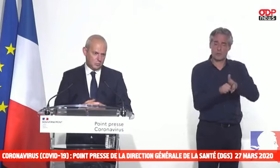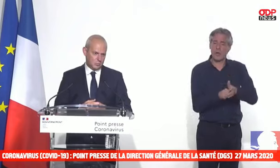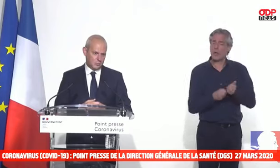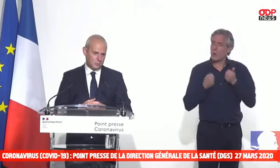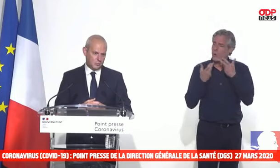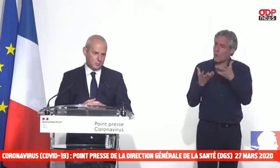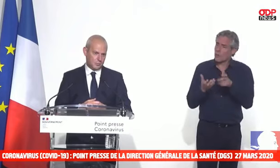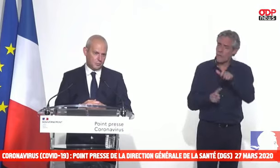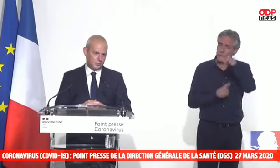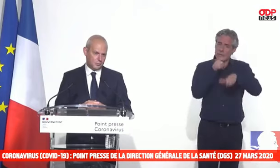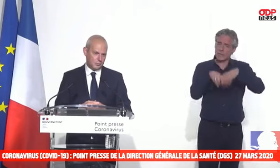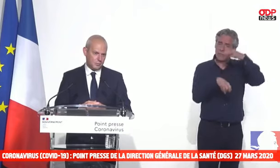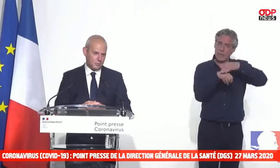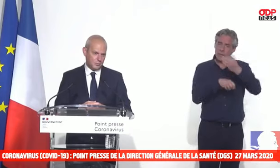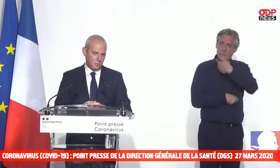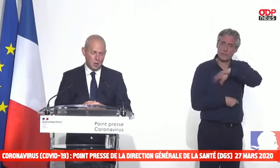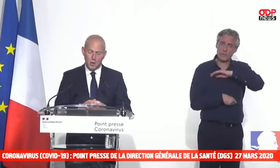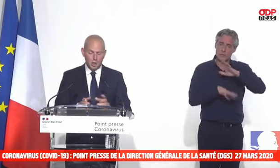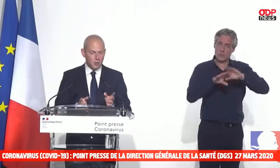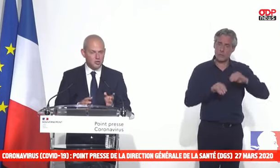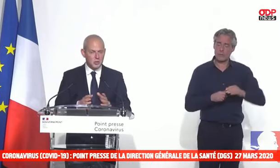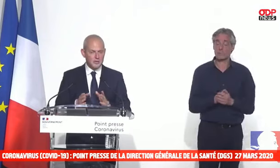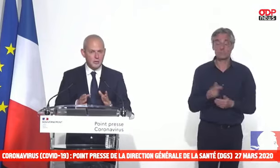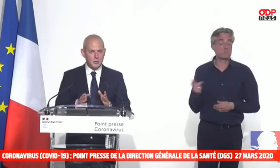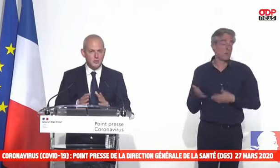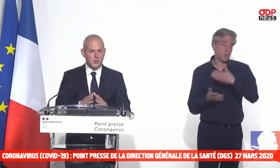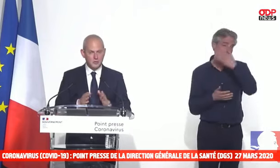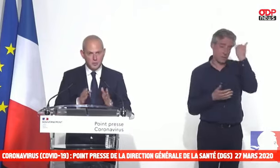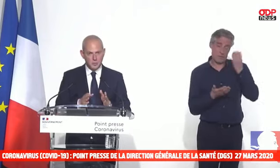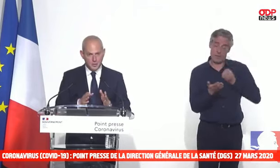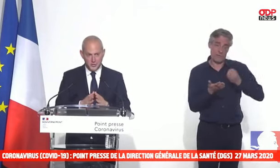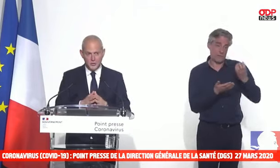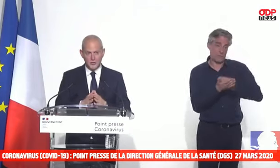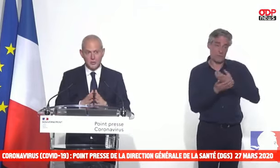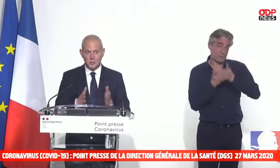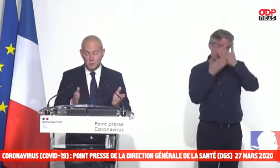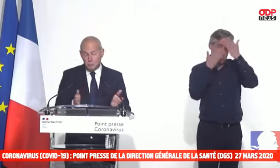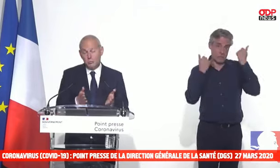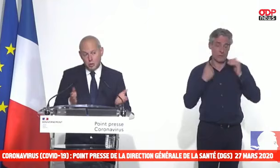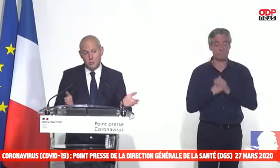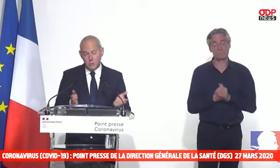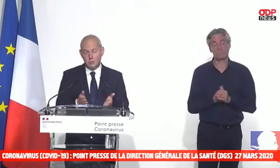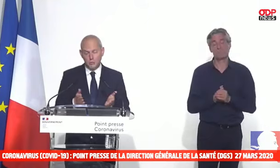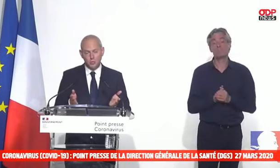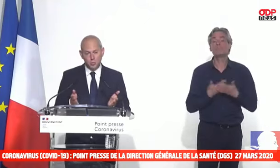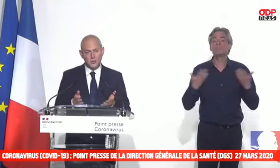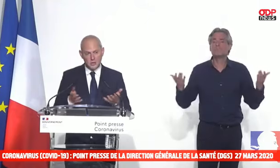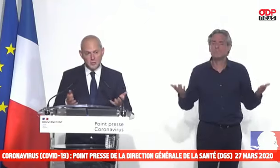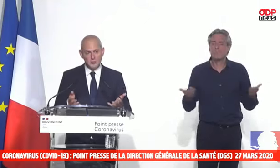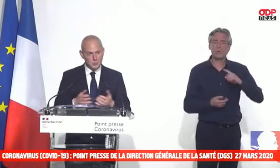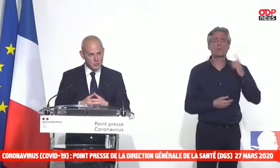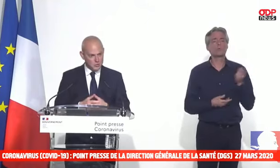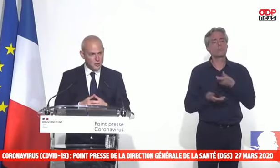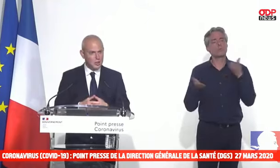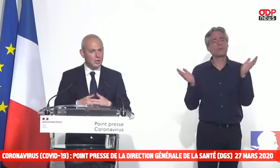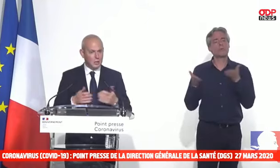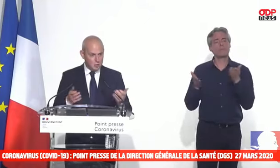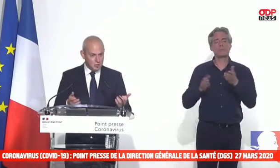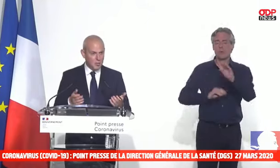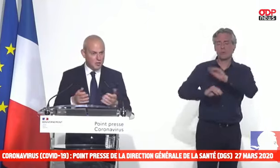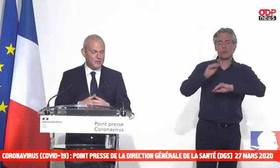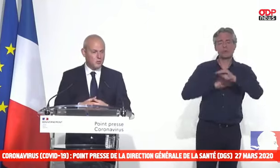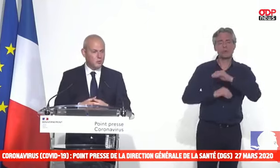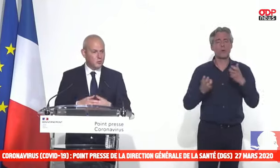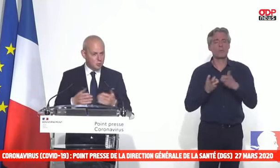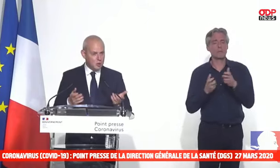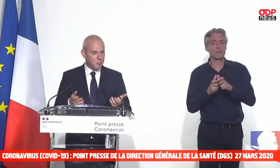et le nombre de patients pris en charge ? Non, je n'ai pas cette information précise. Comme tous les établissements de santé,